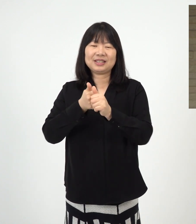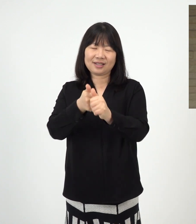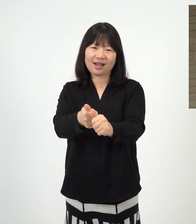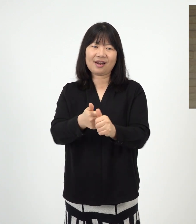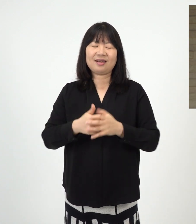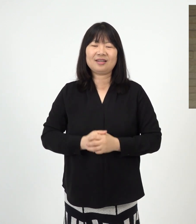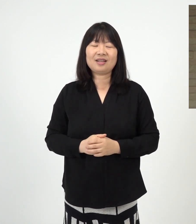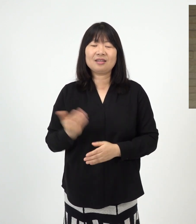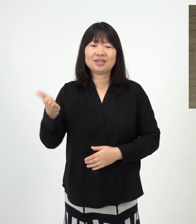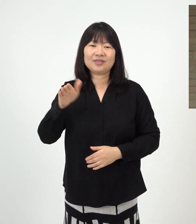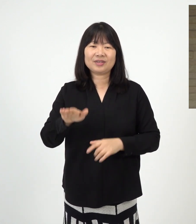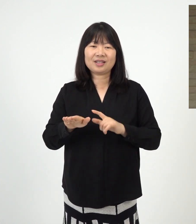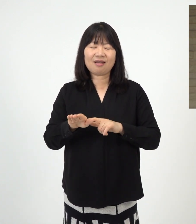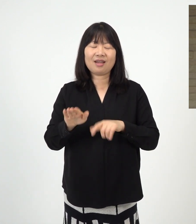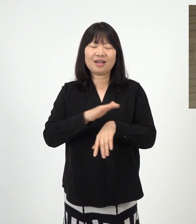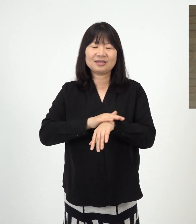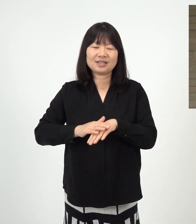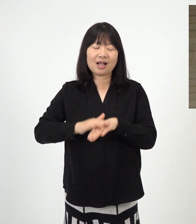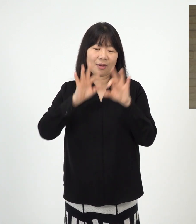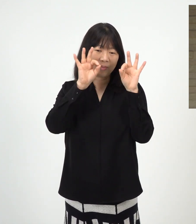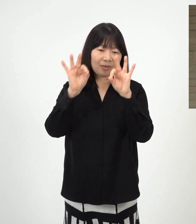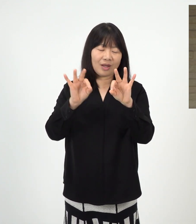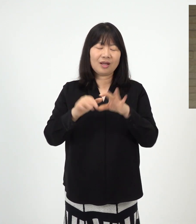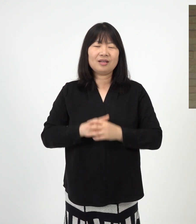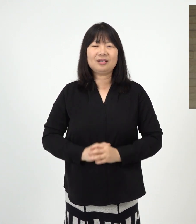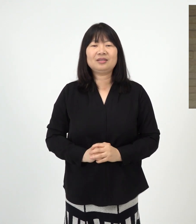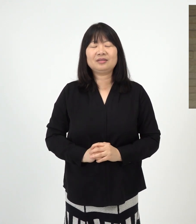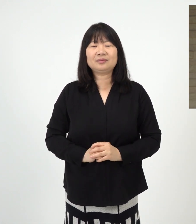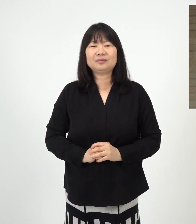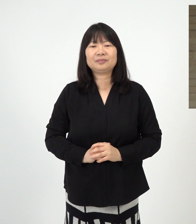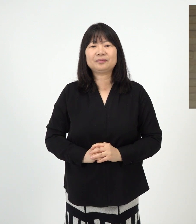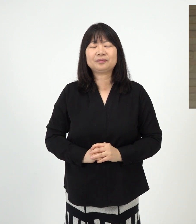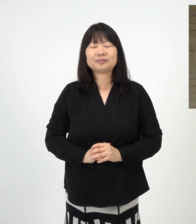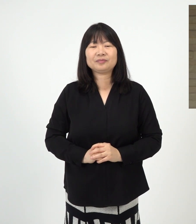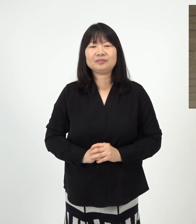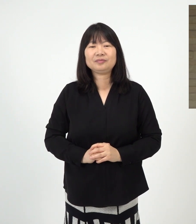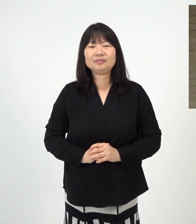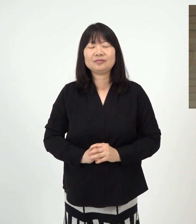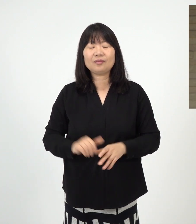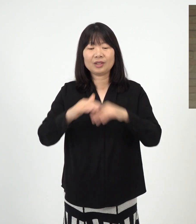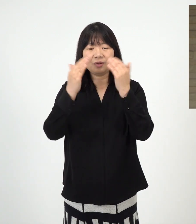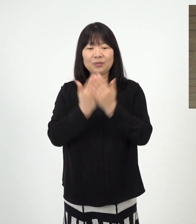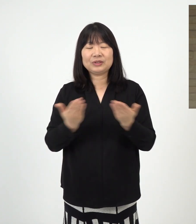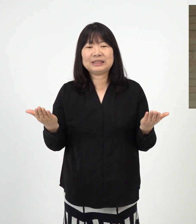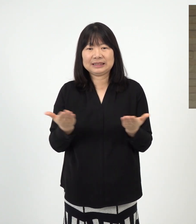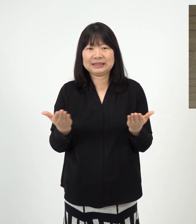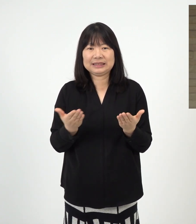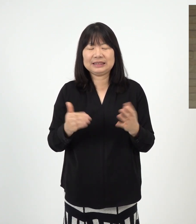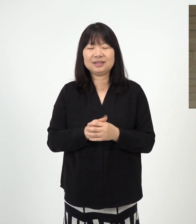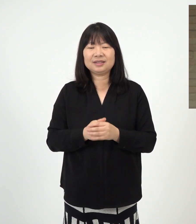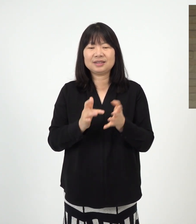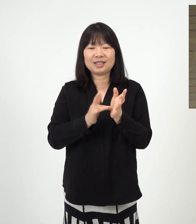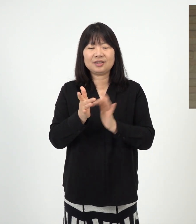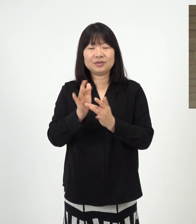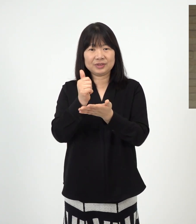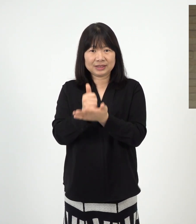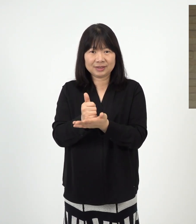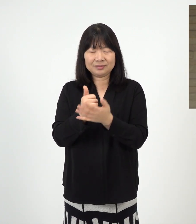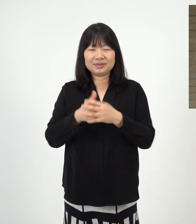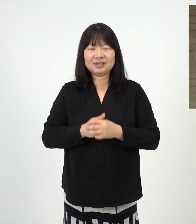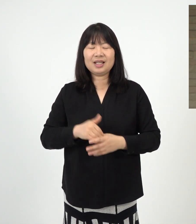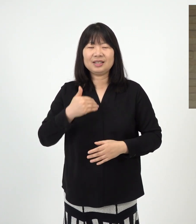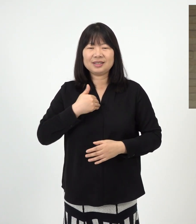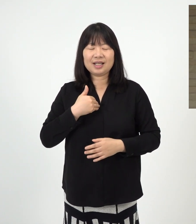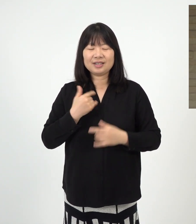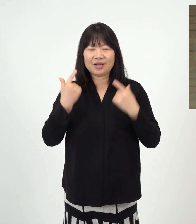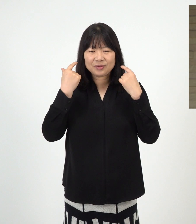따라서. 그런데 가만히 보니까 이 모든 일을 예수님이